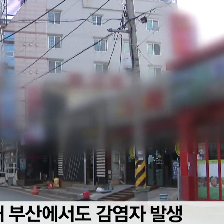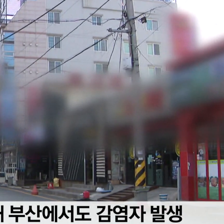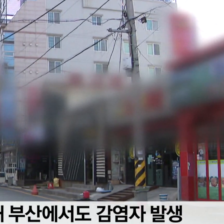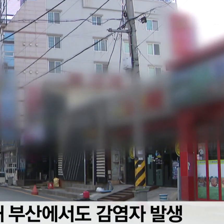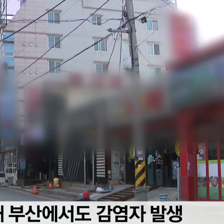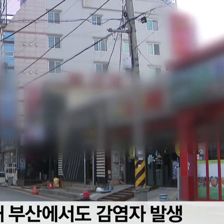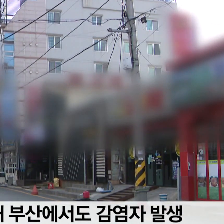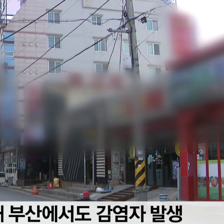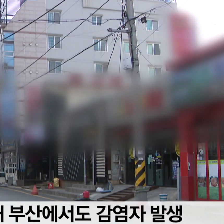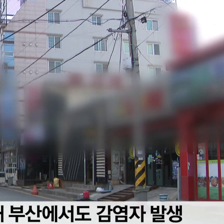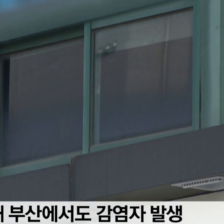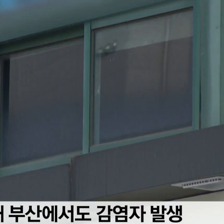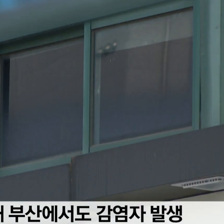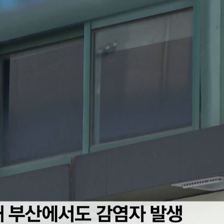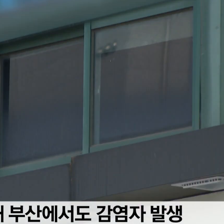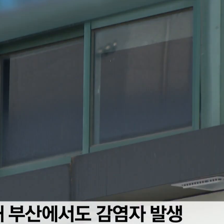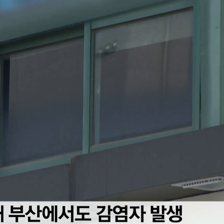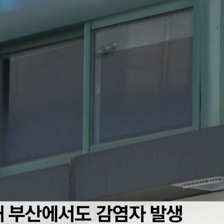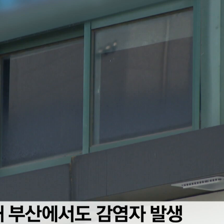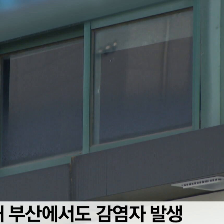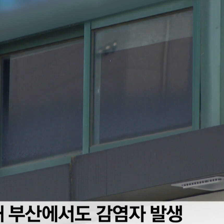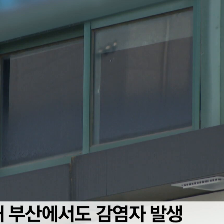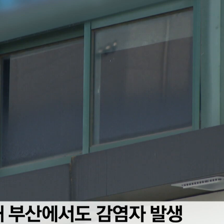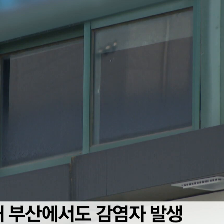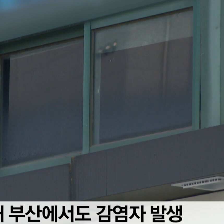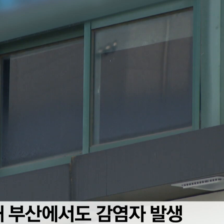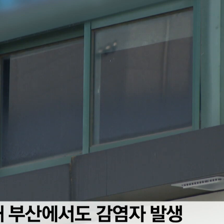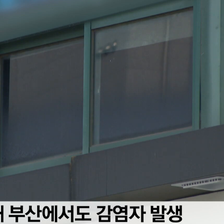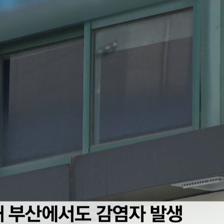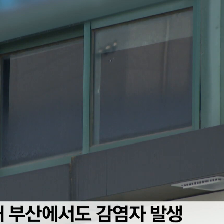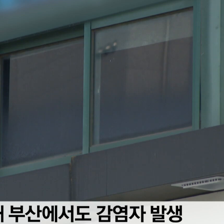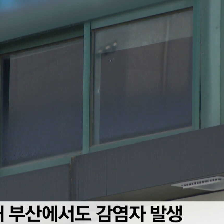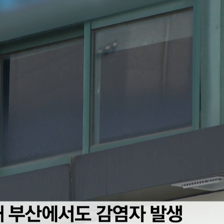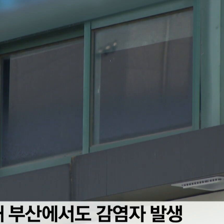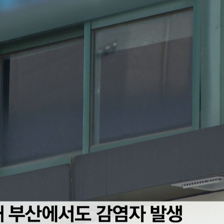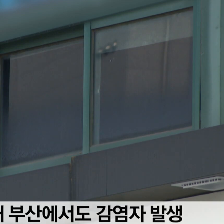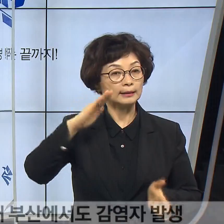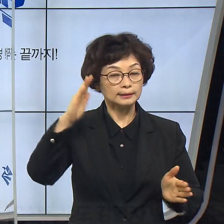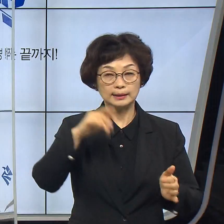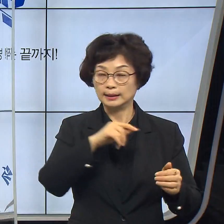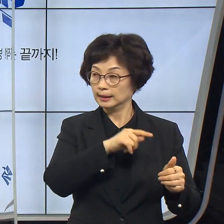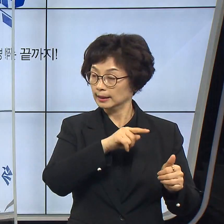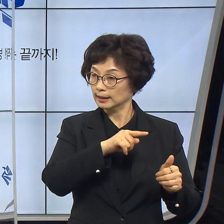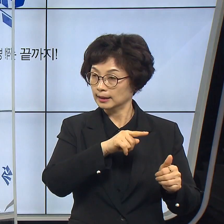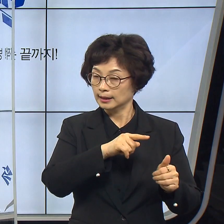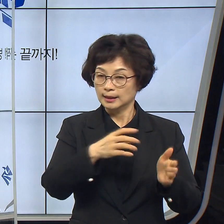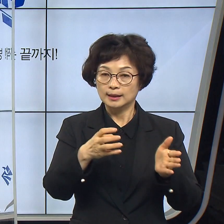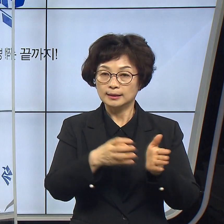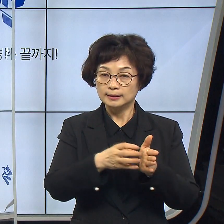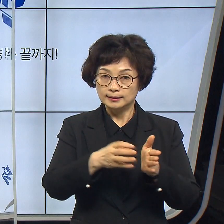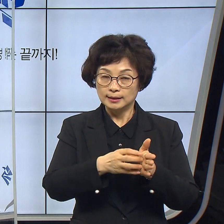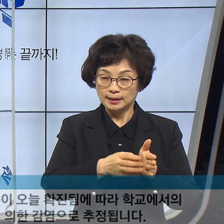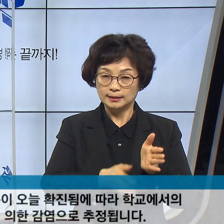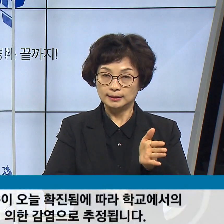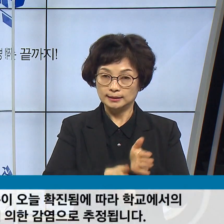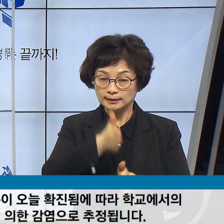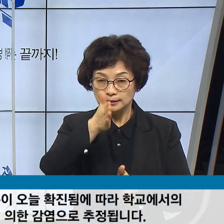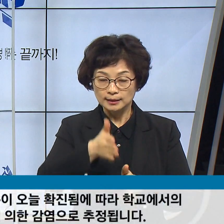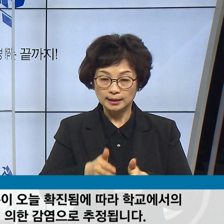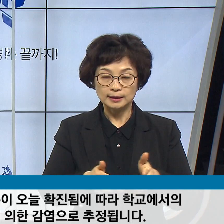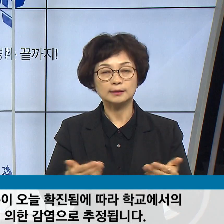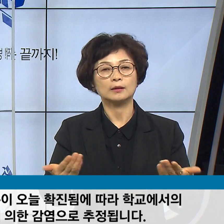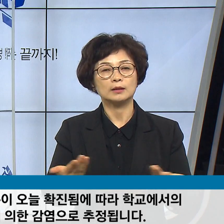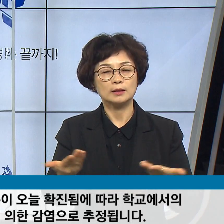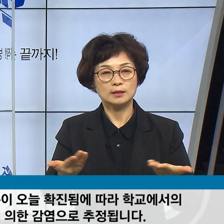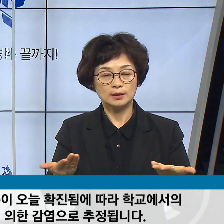6명이 더 늘었는데 심지어 부산까지 감염이 확산된 것으로 나타났습니다 그 셋이 사업장 종사자